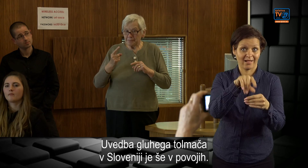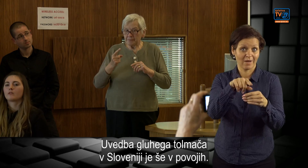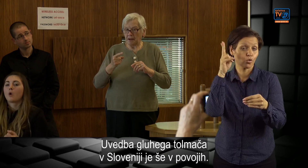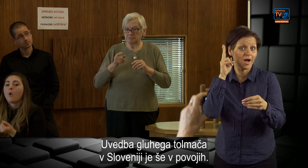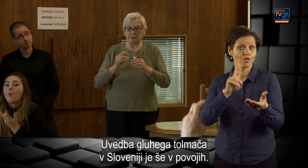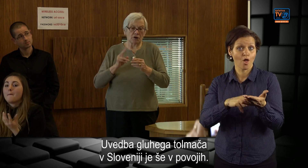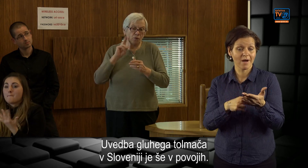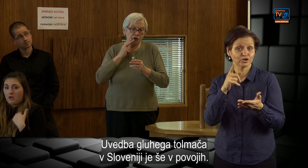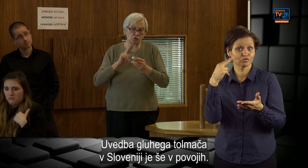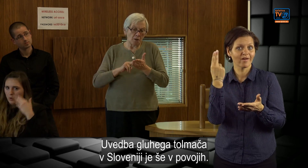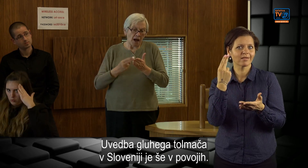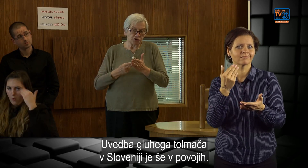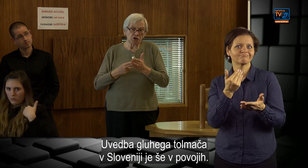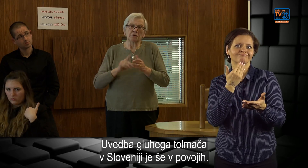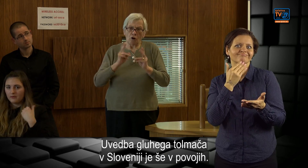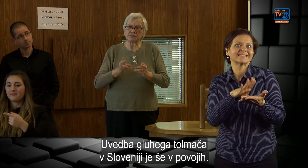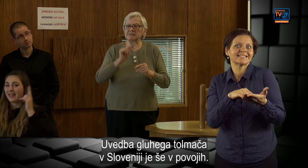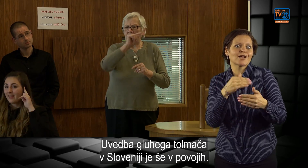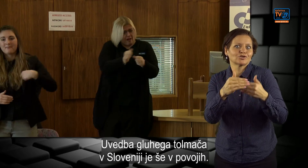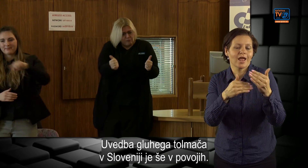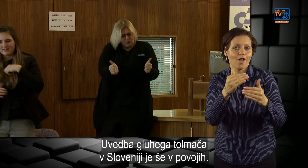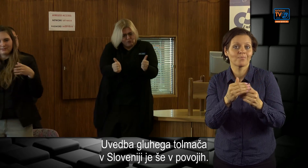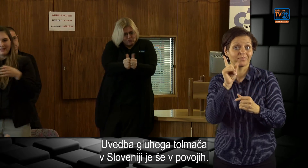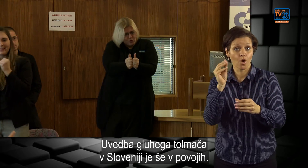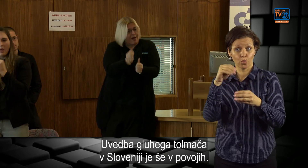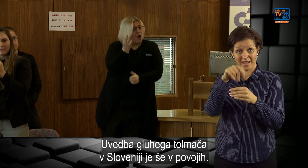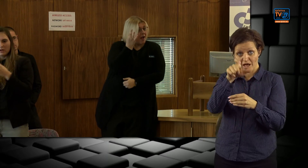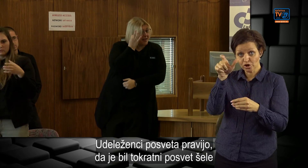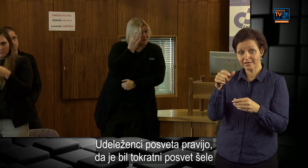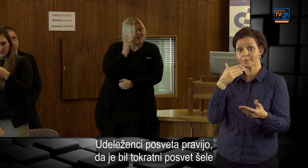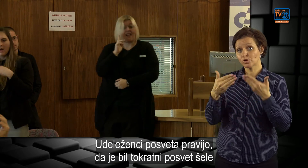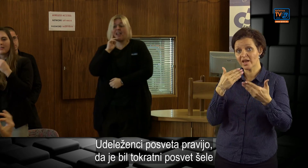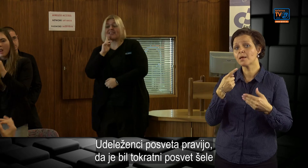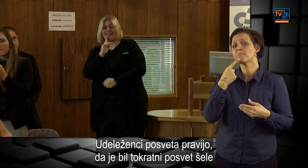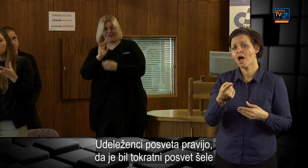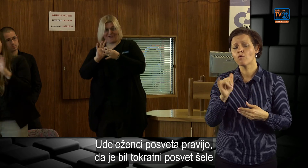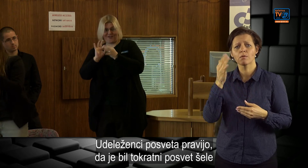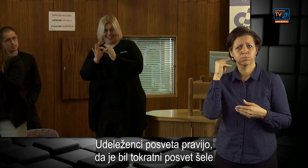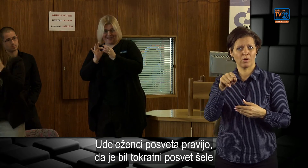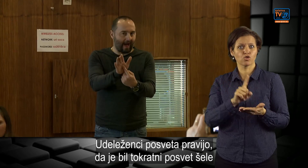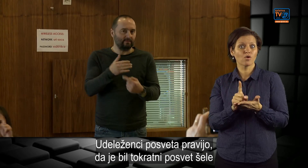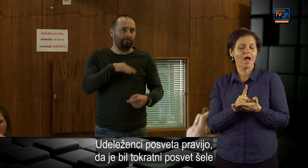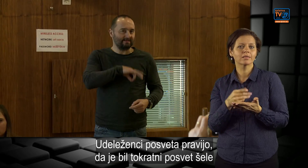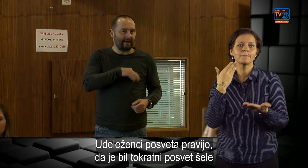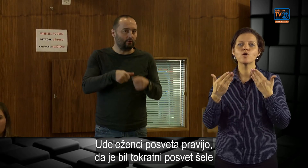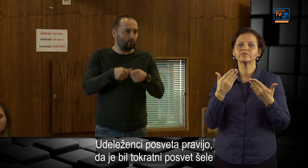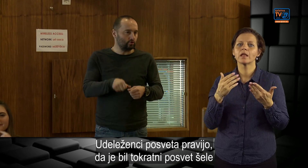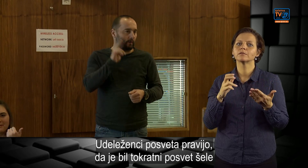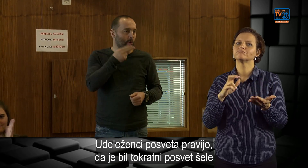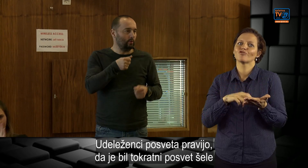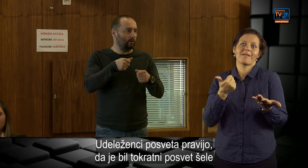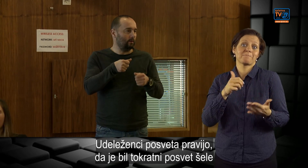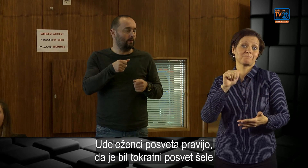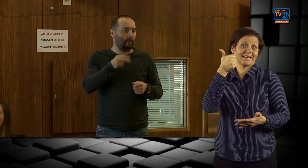Uvedba gluhega tolmača v Sloveniji je še v povojih. Udeleženci posveta pravijo, da je bil tokratni posvet